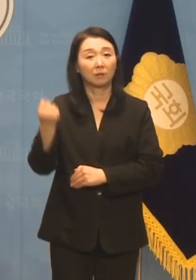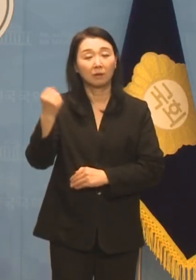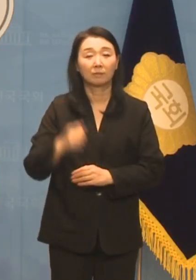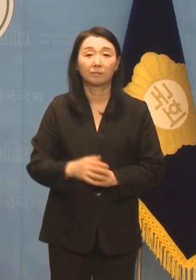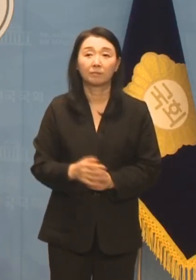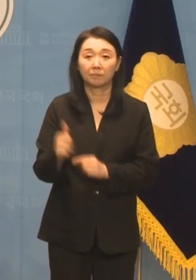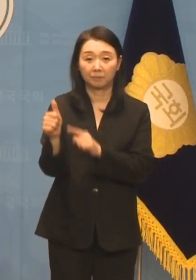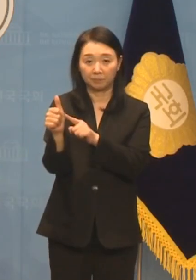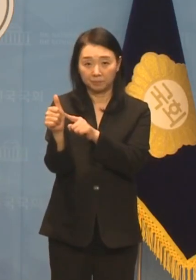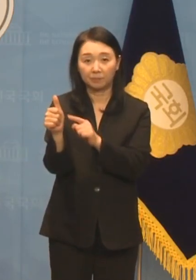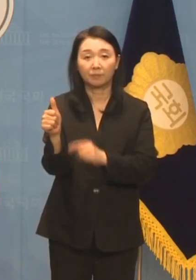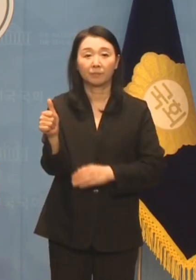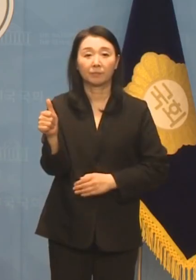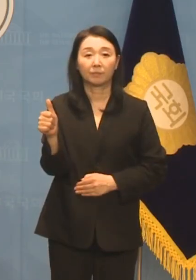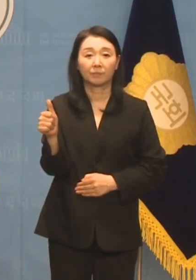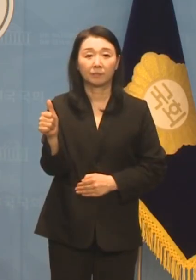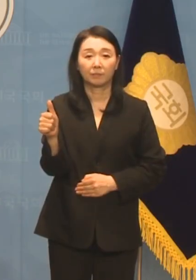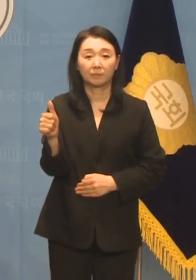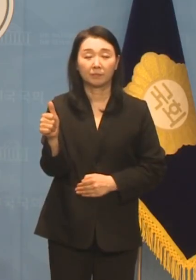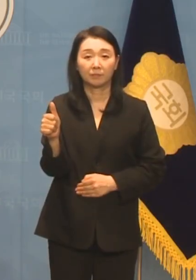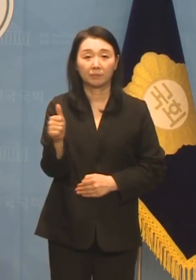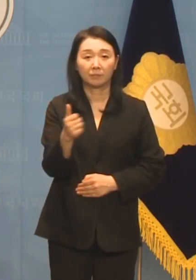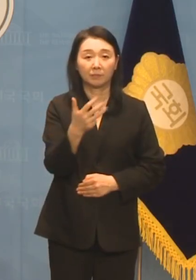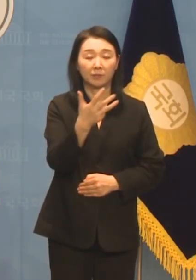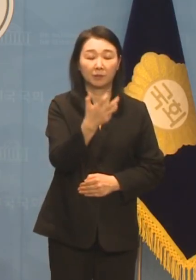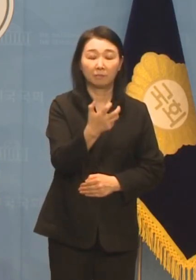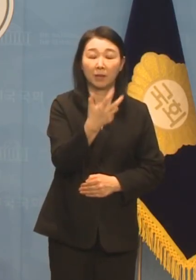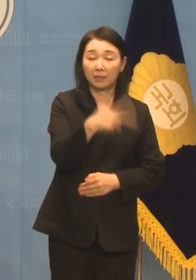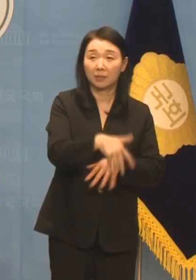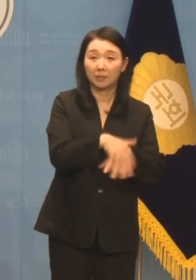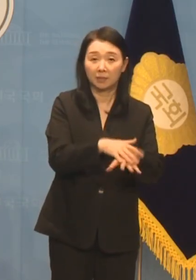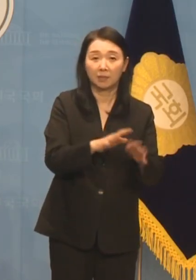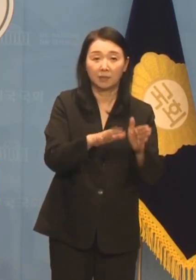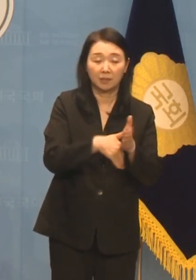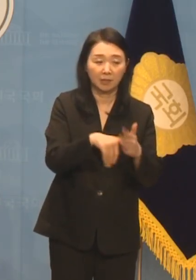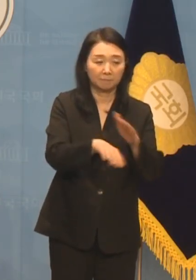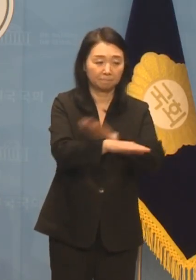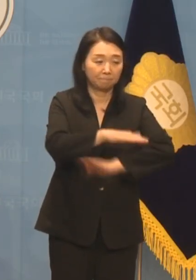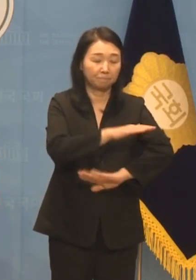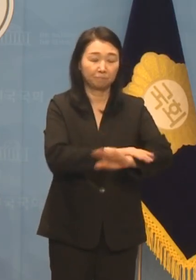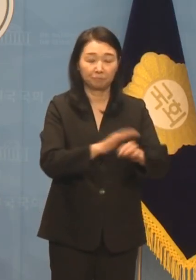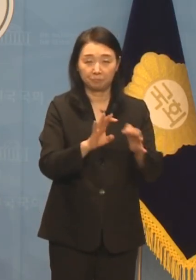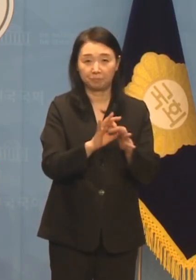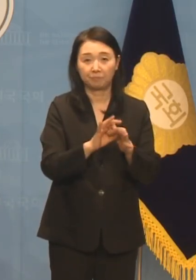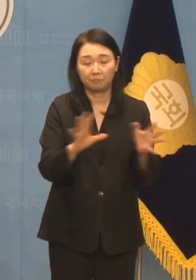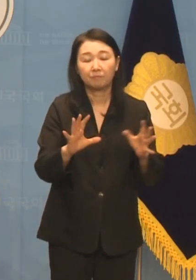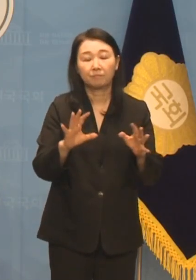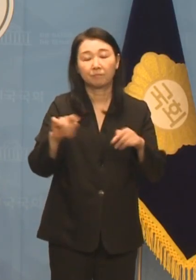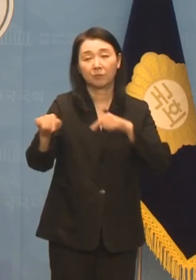그는 87 체제의 진영을 총망라한 총리로서